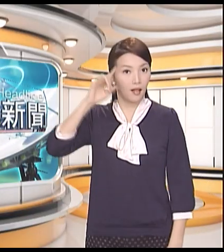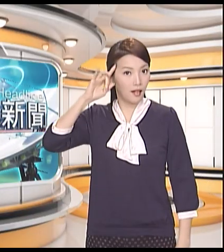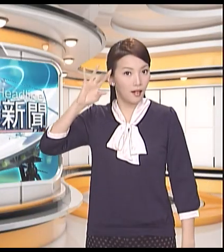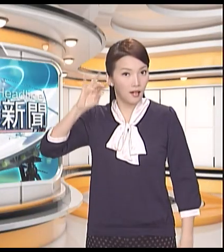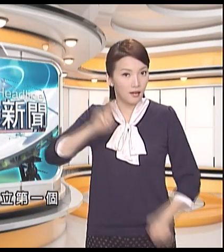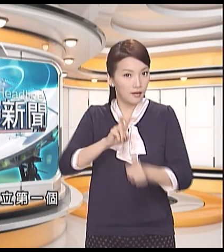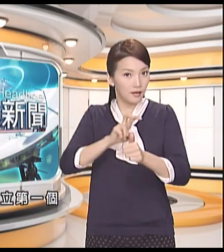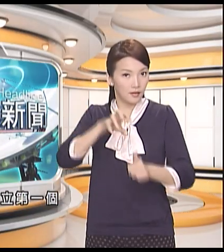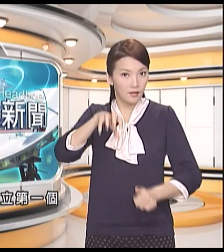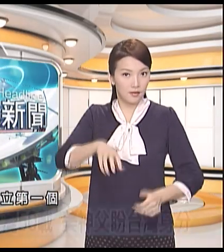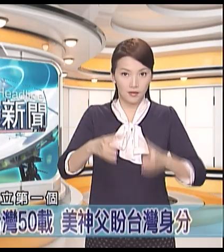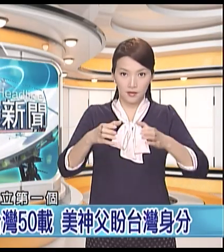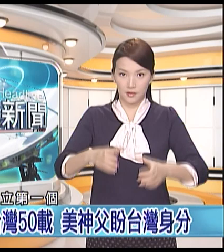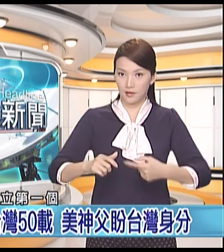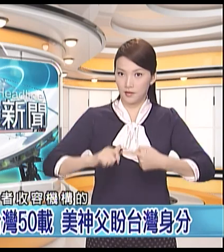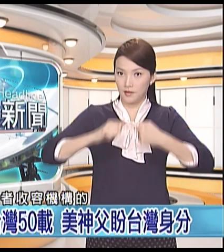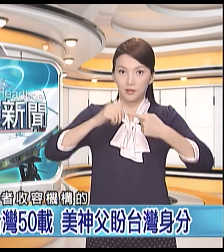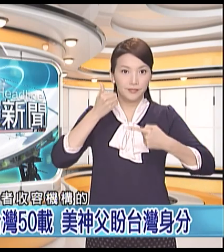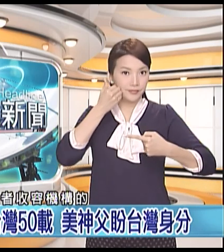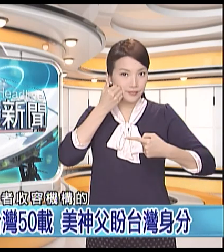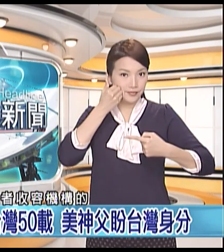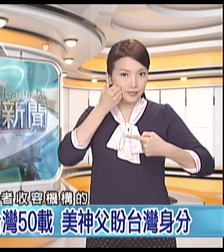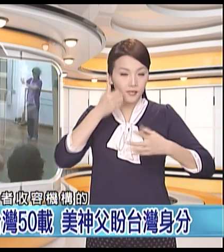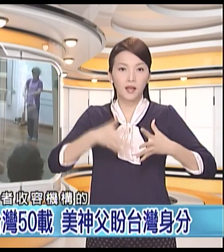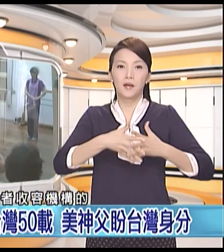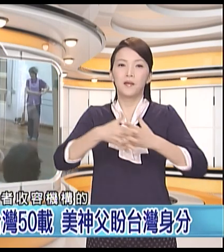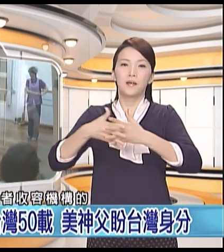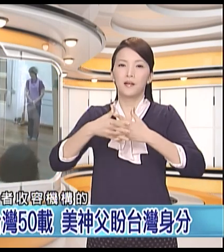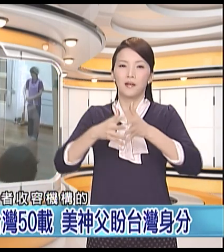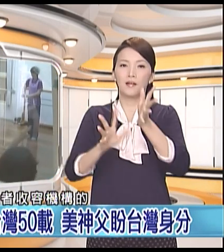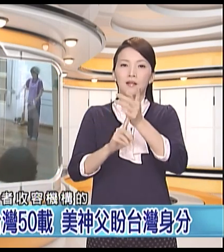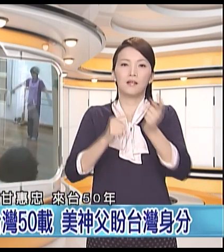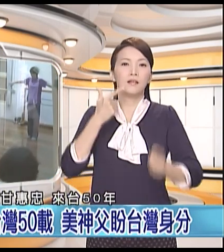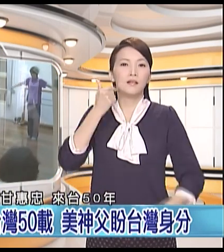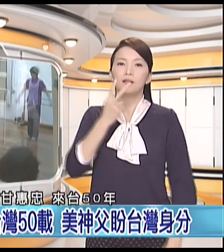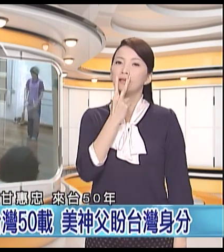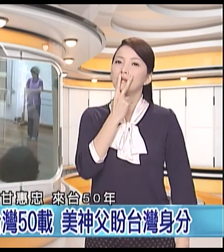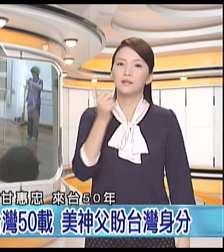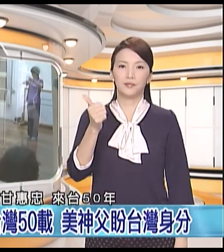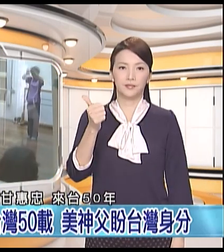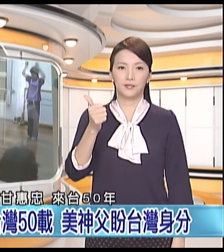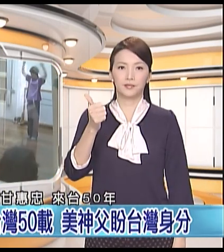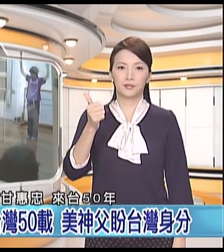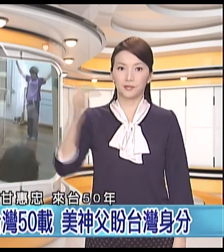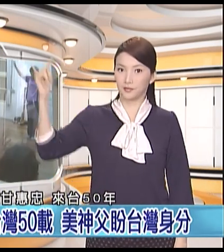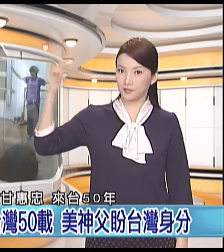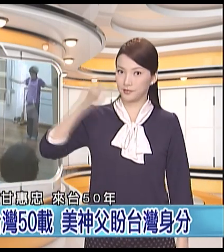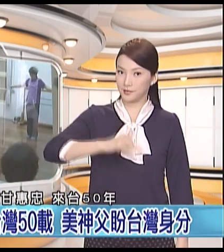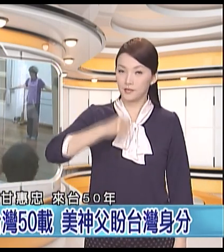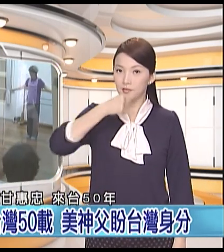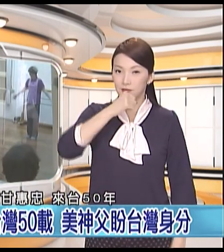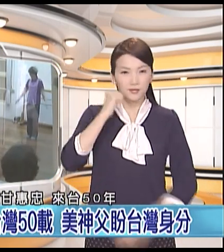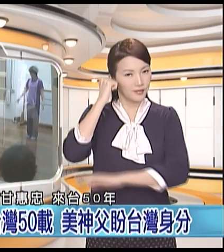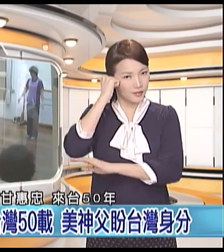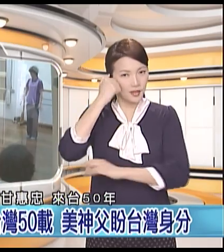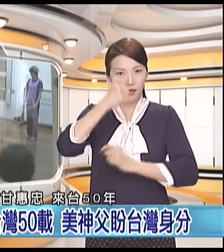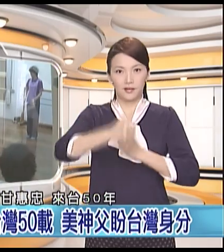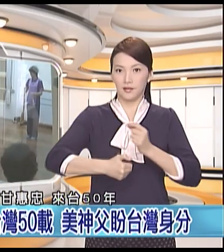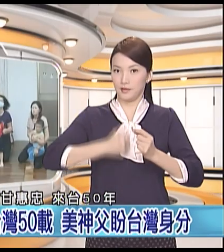在台湾创立第一个心智障碍者收容机构的美国神父甘慧中，来台50年，